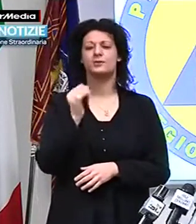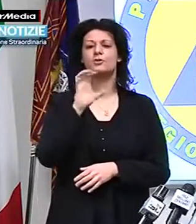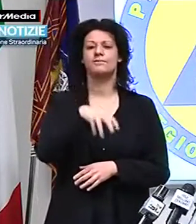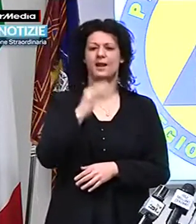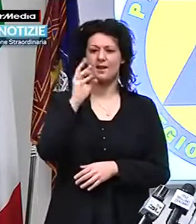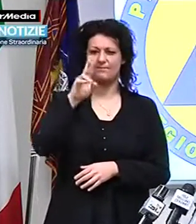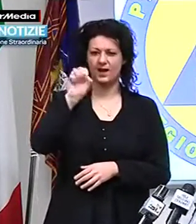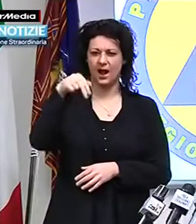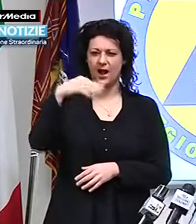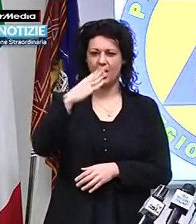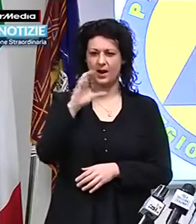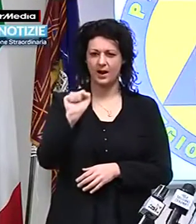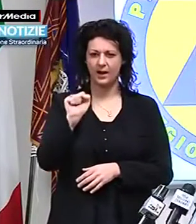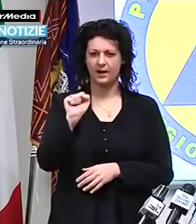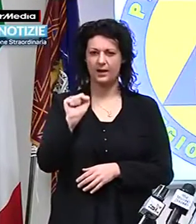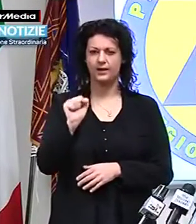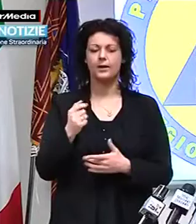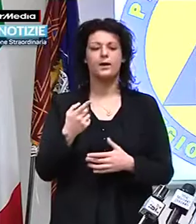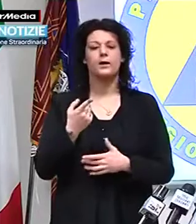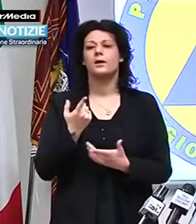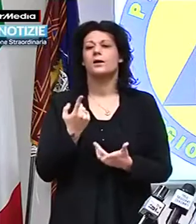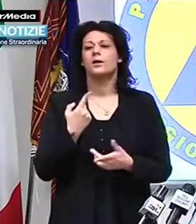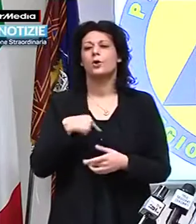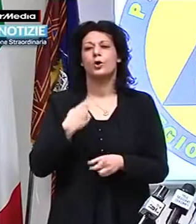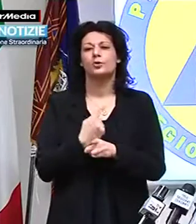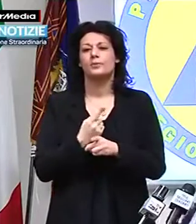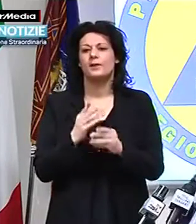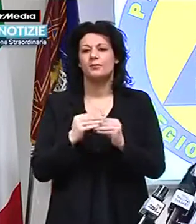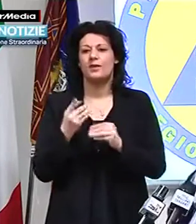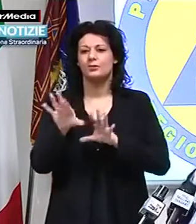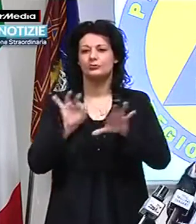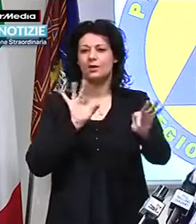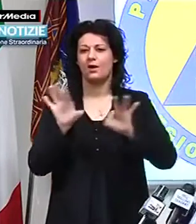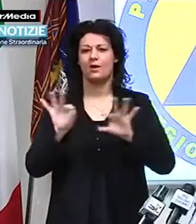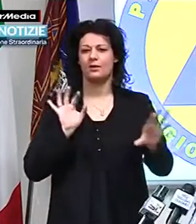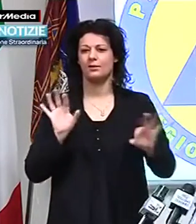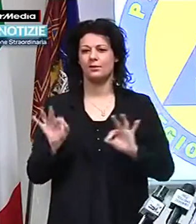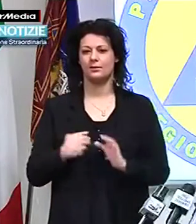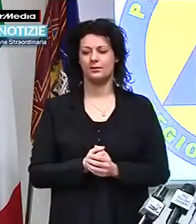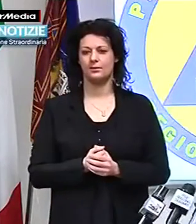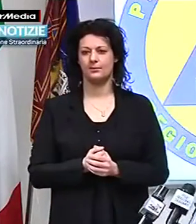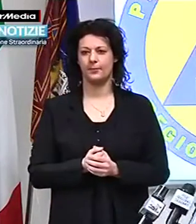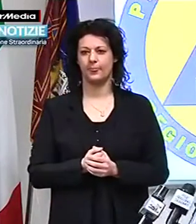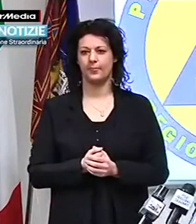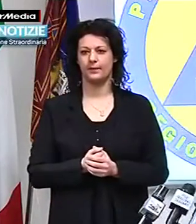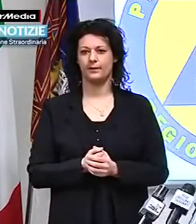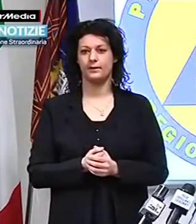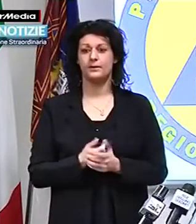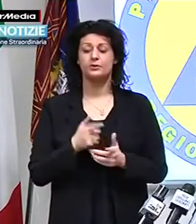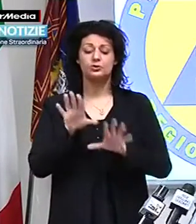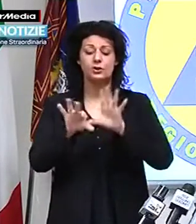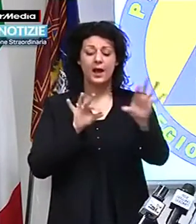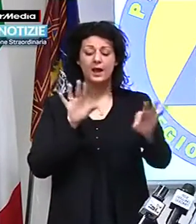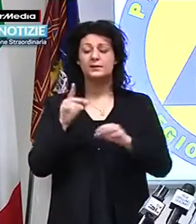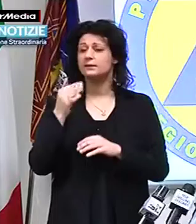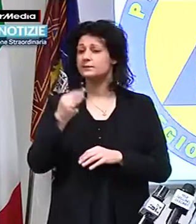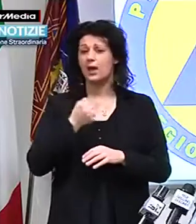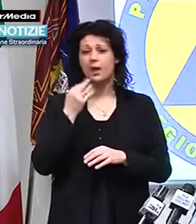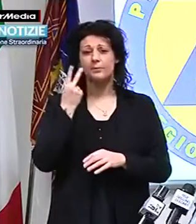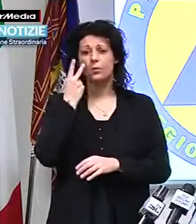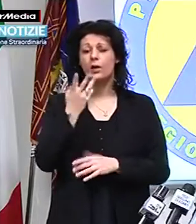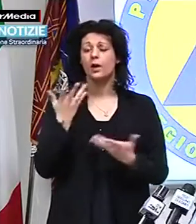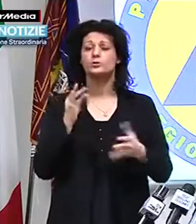Veronese o quant'altro. Però noi dobbiamo fare delle scelte in maniera tale da bilanciare anche sul fronte delle cure. Adesso, ho